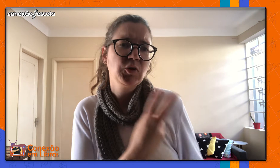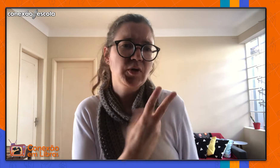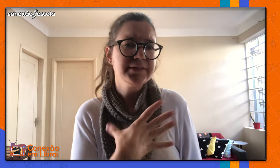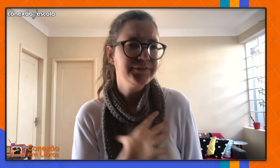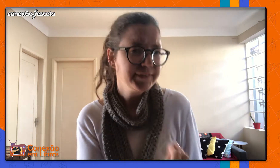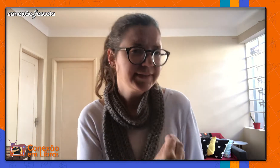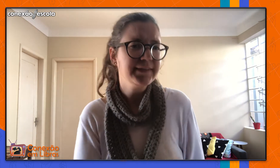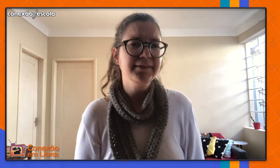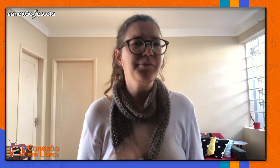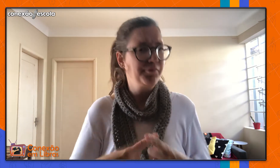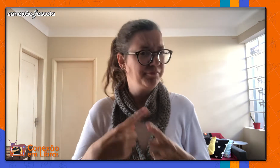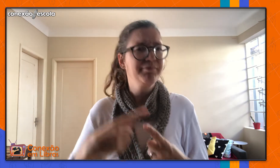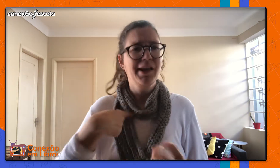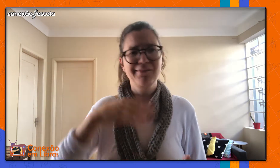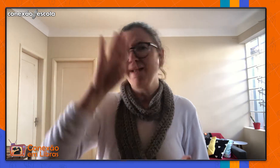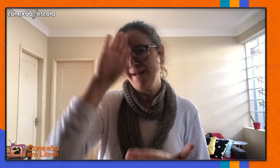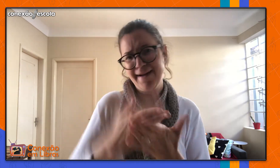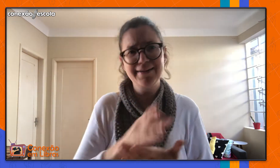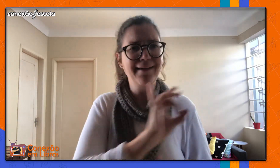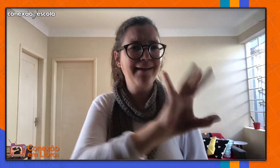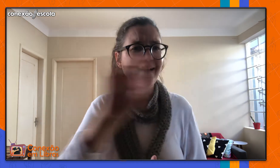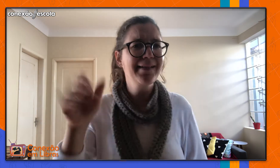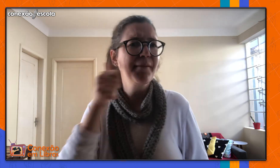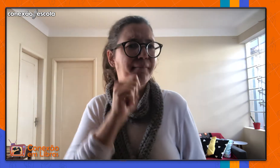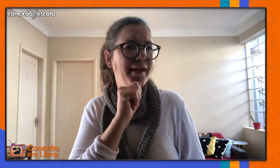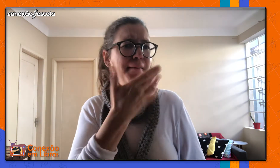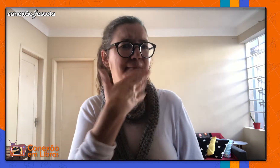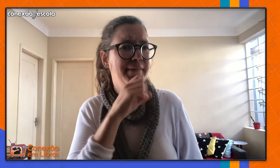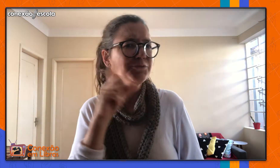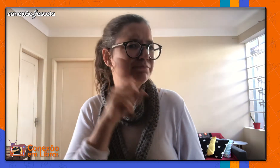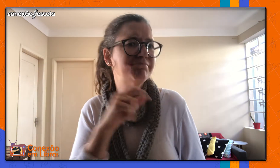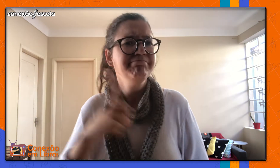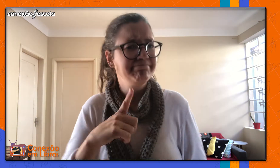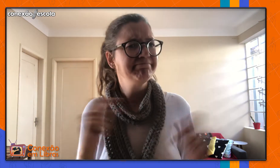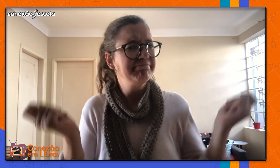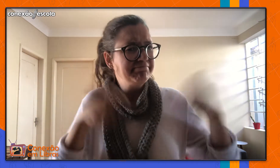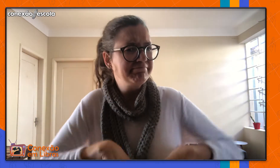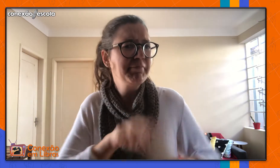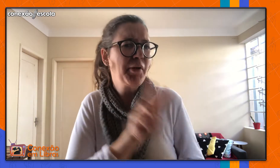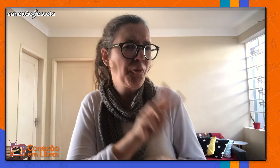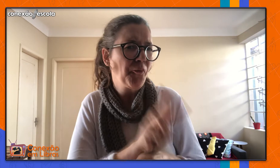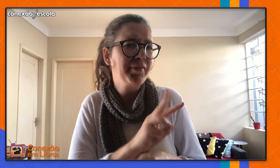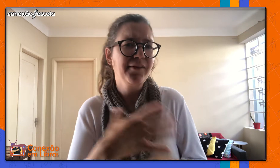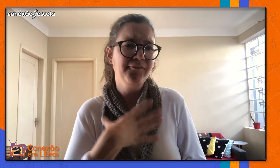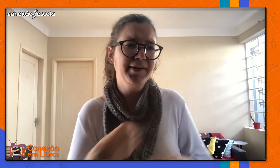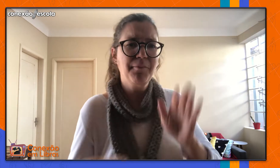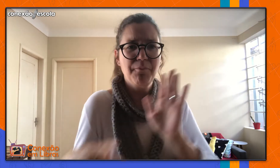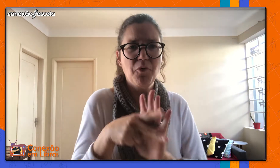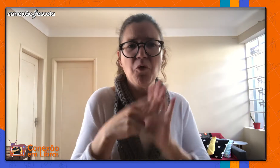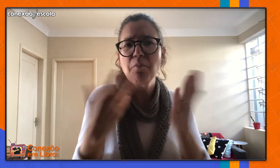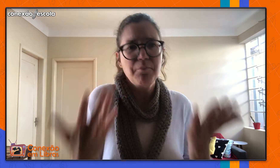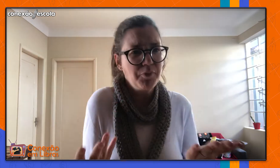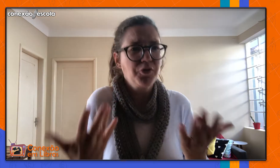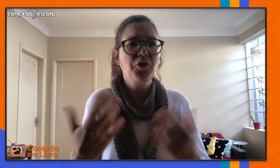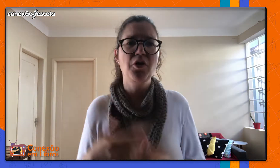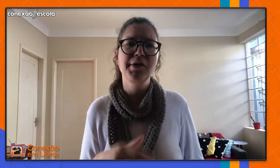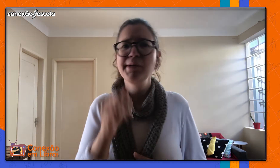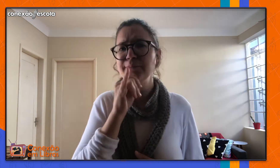que as duas conseguissem se desenvolver sozinhas, para que elas acreditassem em sua capacidade, e eu também sempre